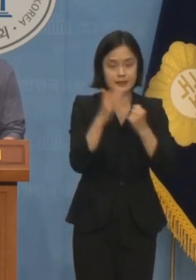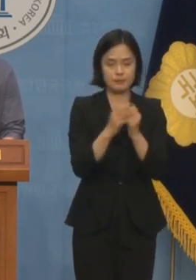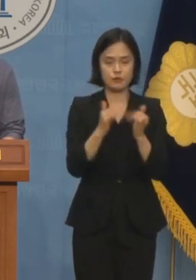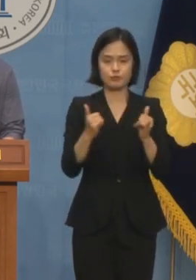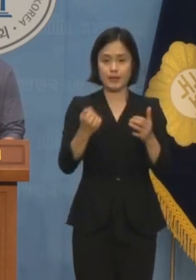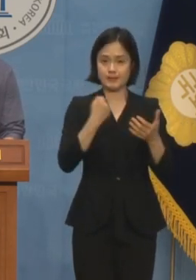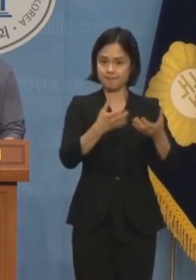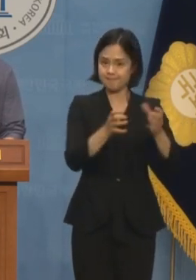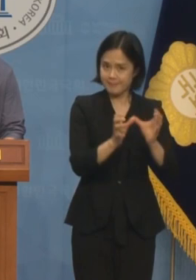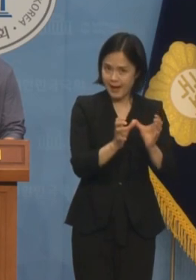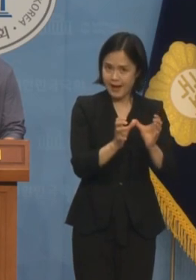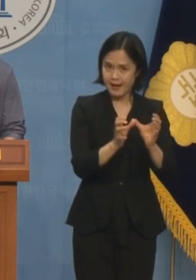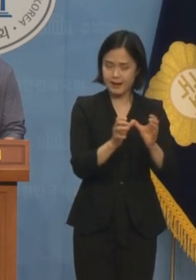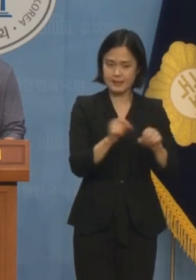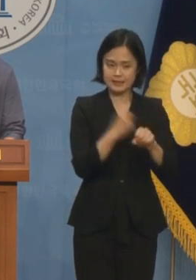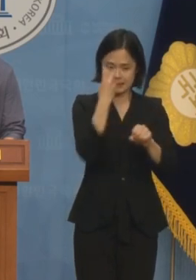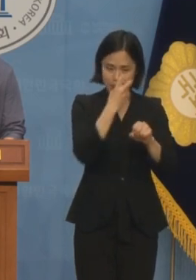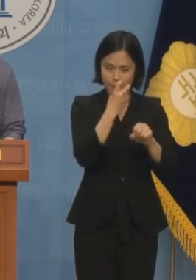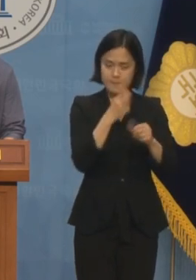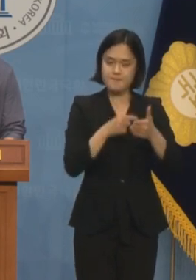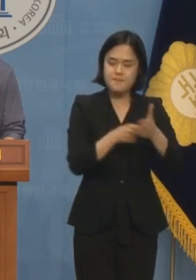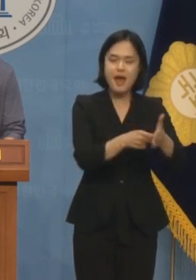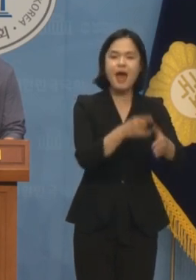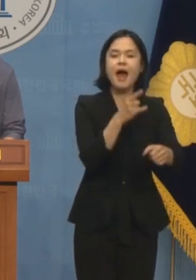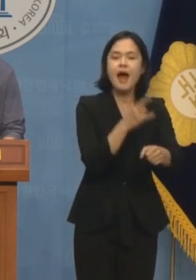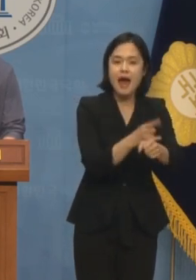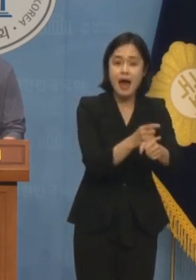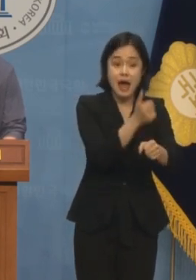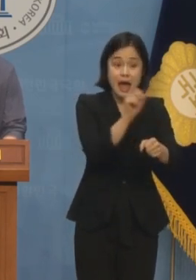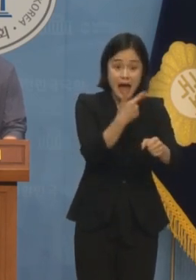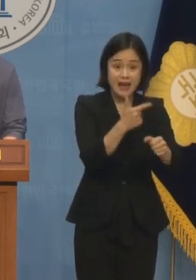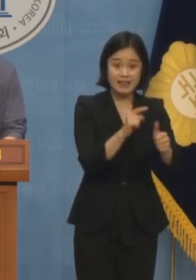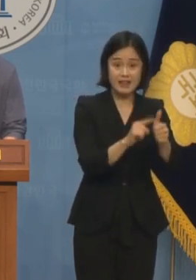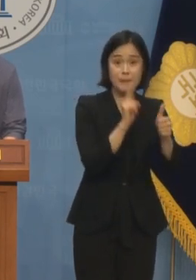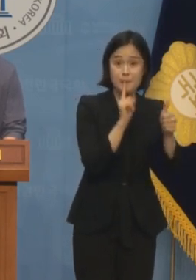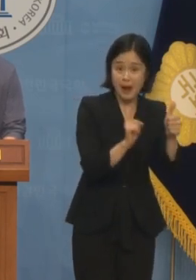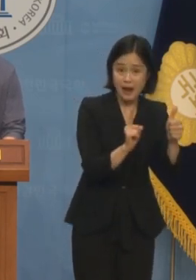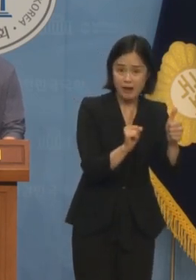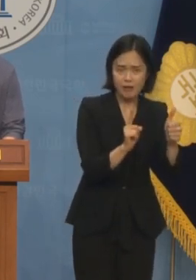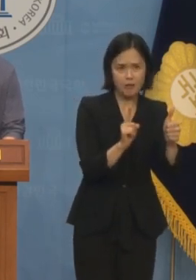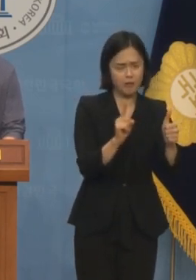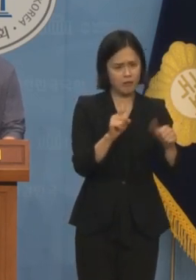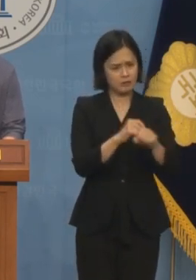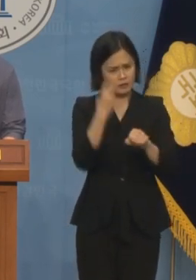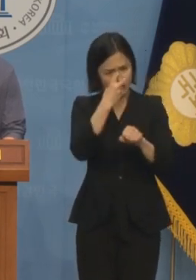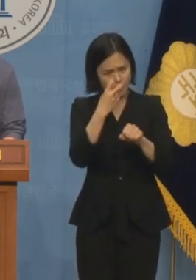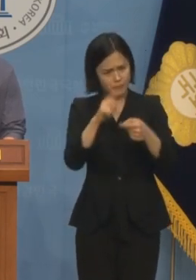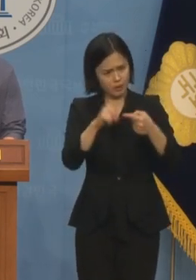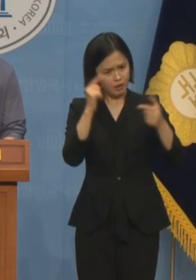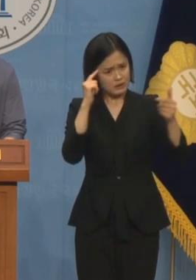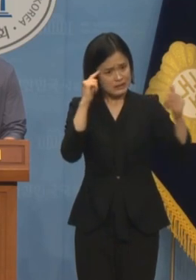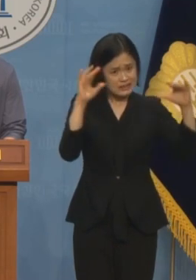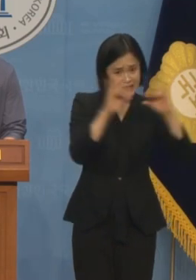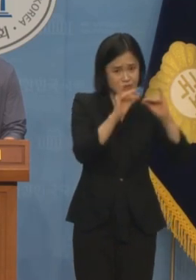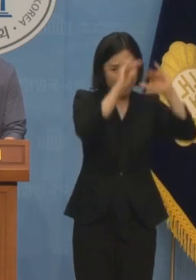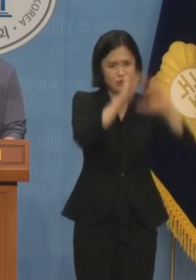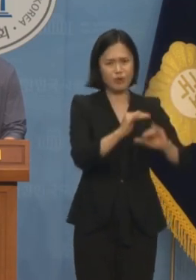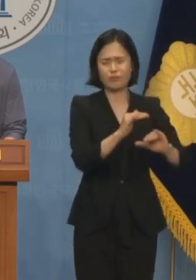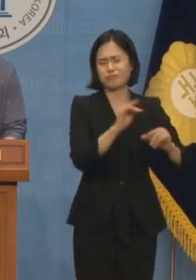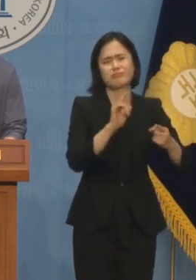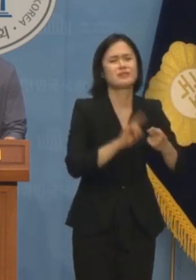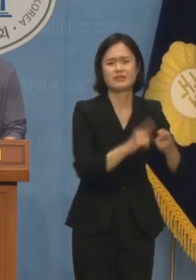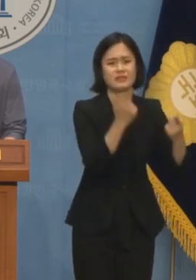후보의 입장이 어떻게 특검 찬성입니까? 21대 국회에서 보여주었던 국민의힘